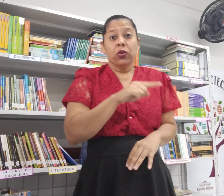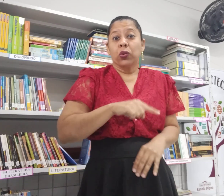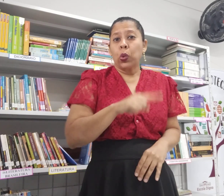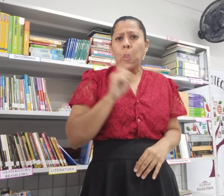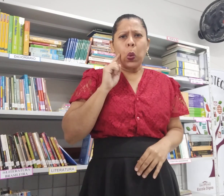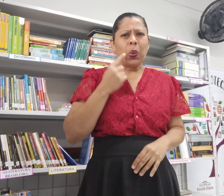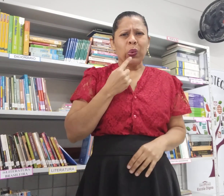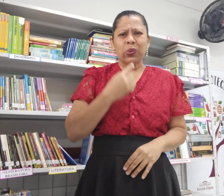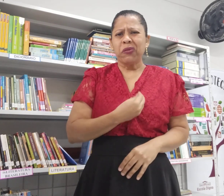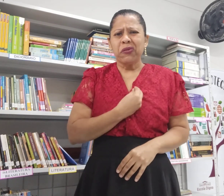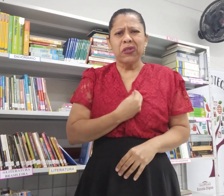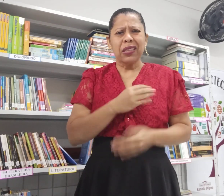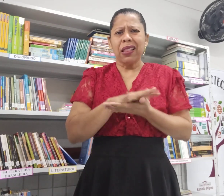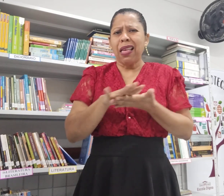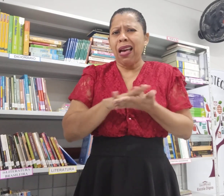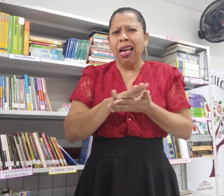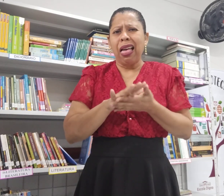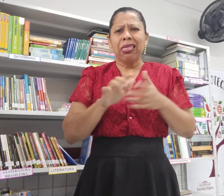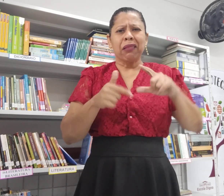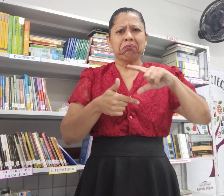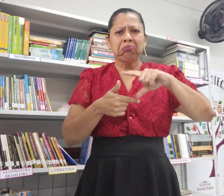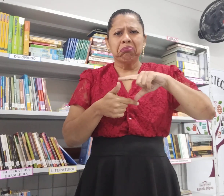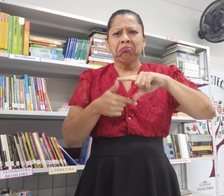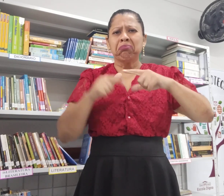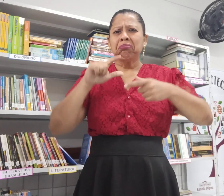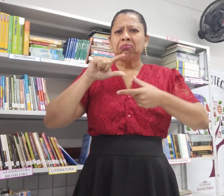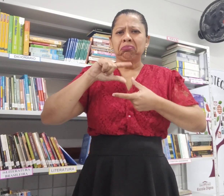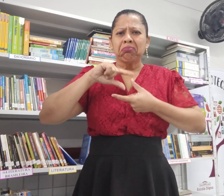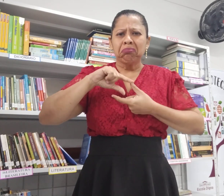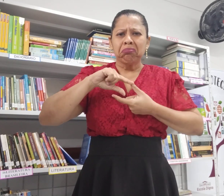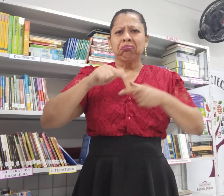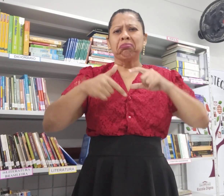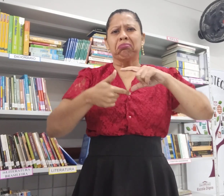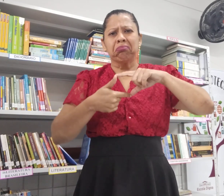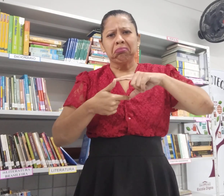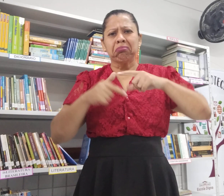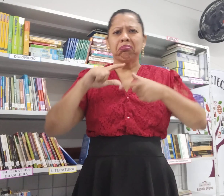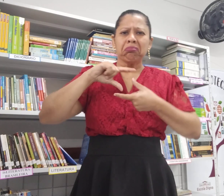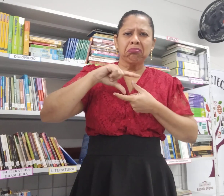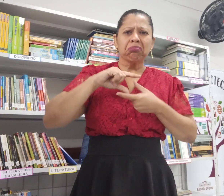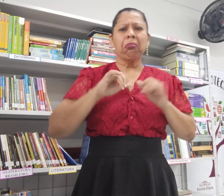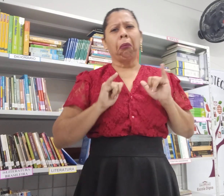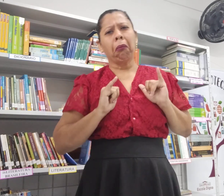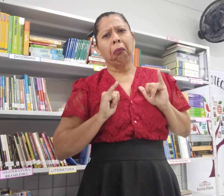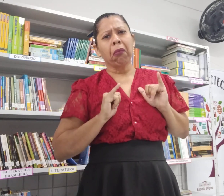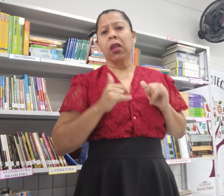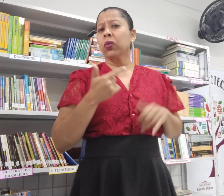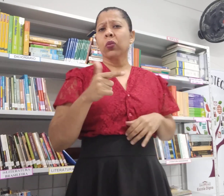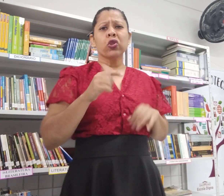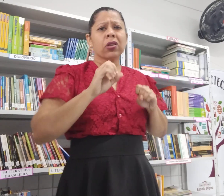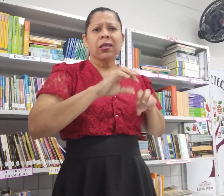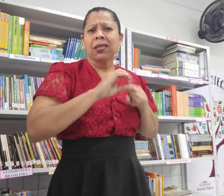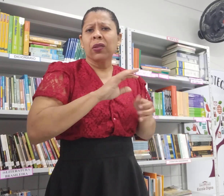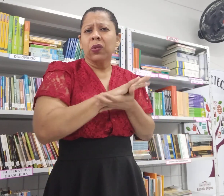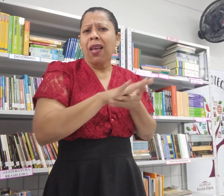vida inativa e não eram educados. Então, os surdos eram adorados pelo fato de não emitirem sons orais,